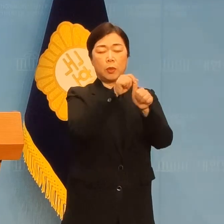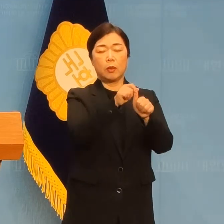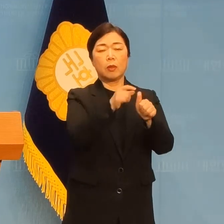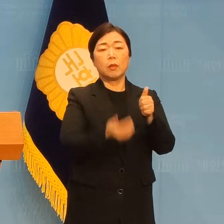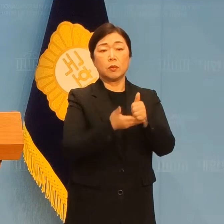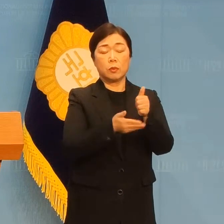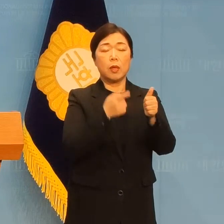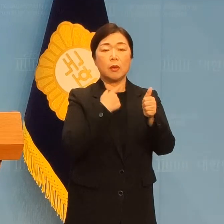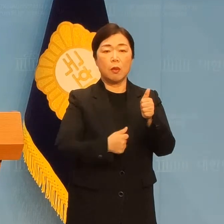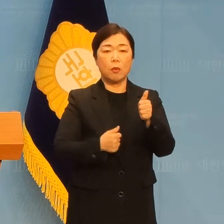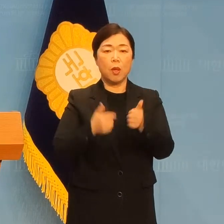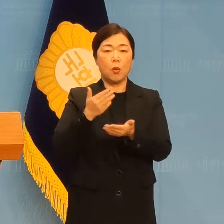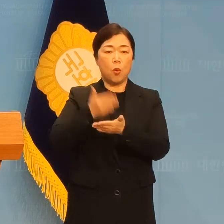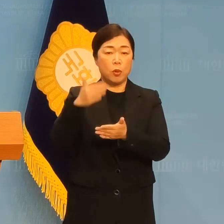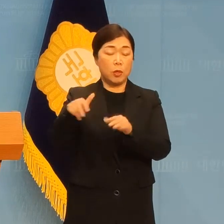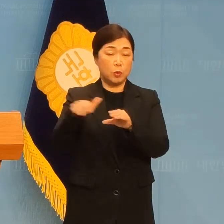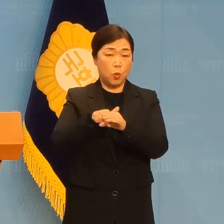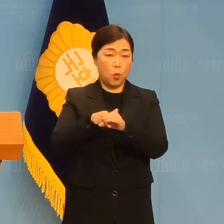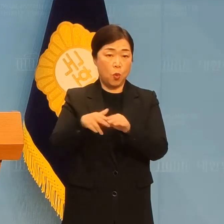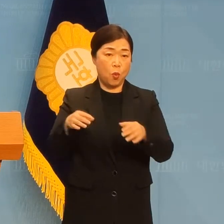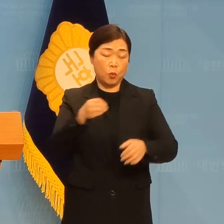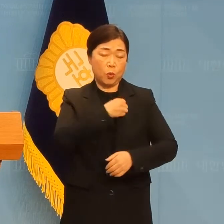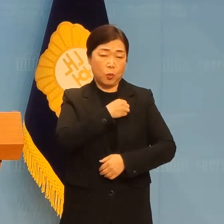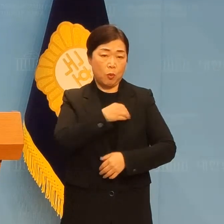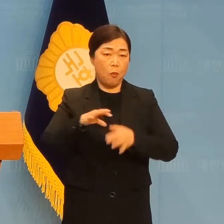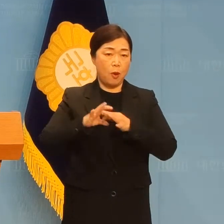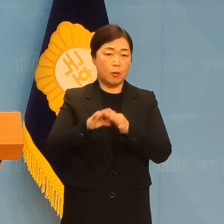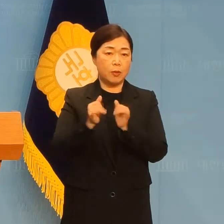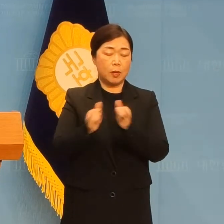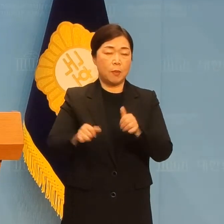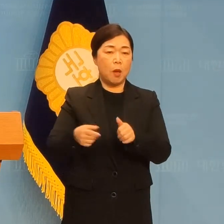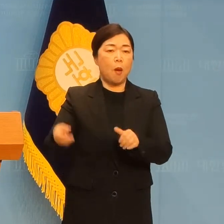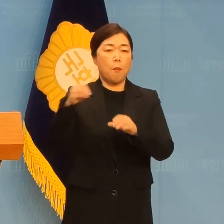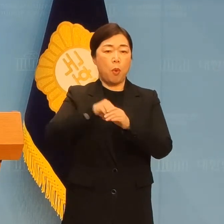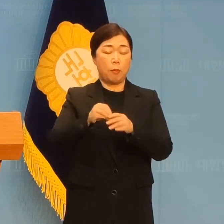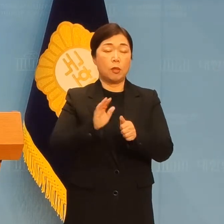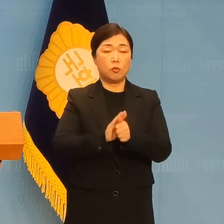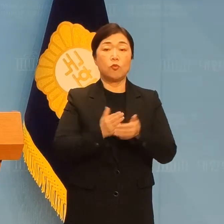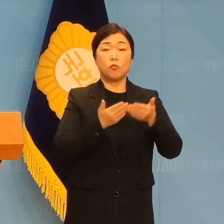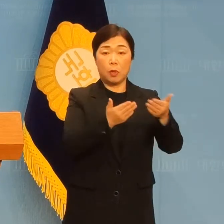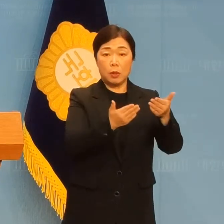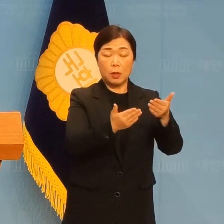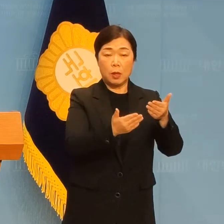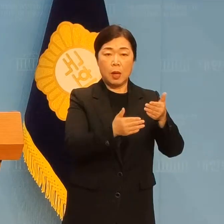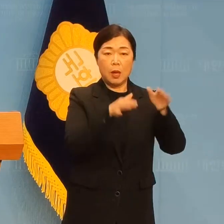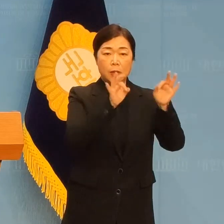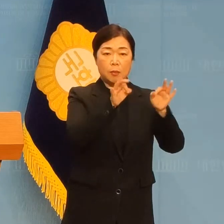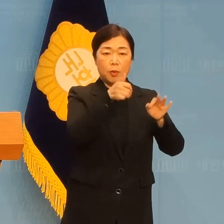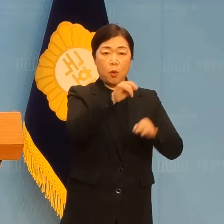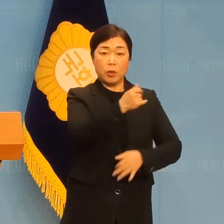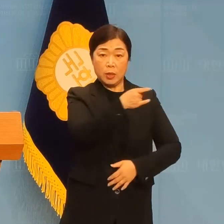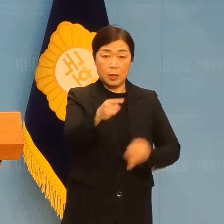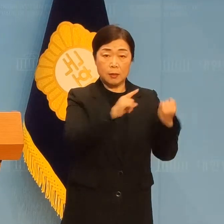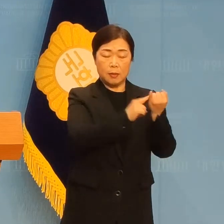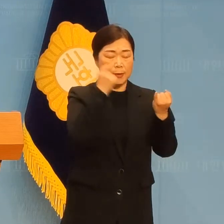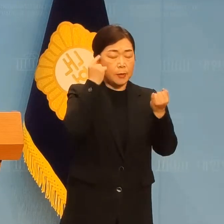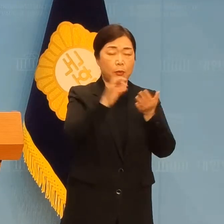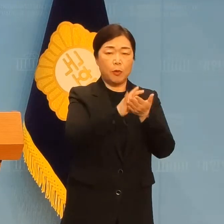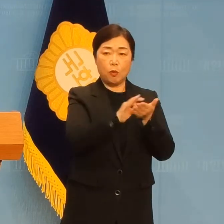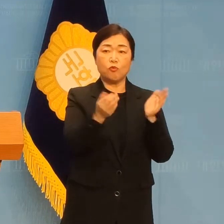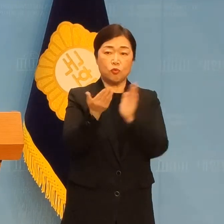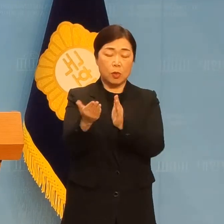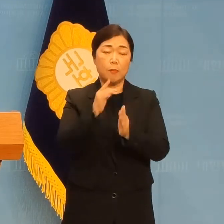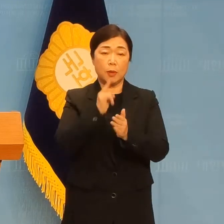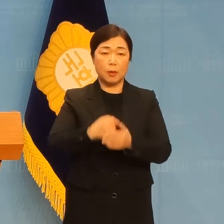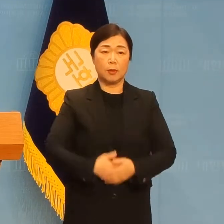소속 교인을 포함해 주겠다고 약속했다. 김건희 여사가 신경 쓰신다고 했다. 김건희 특검에서